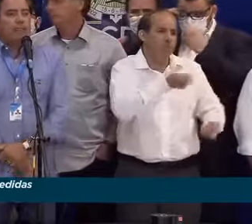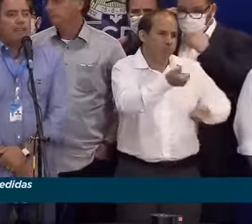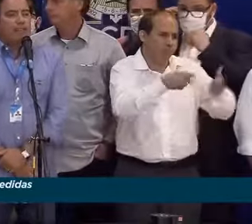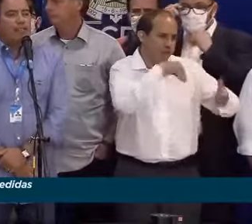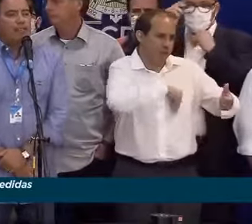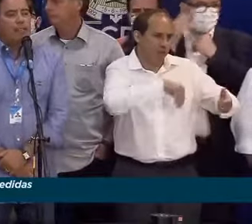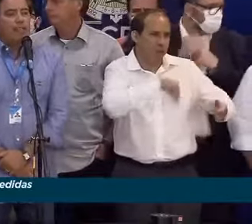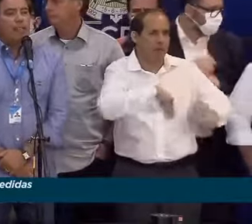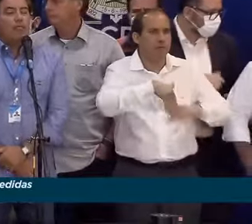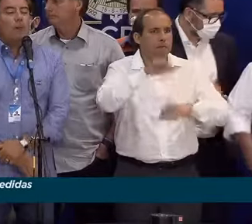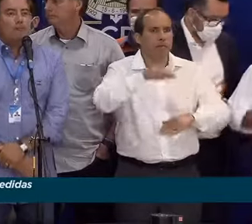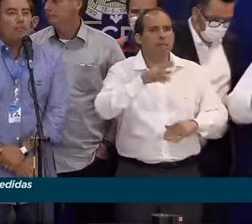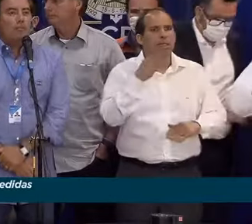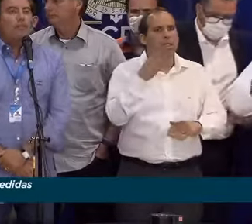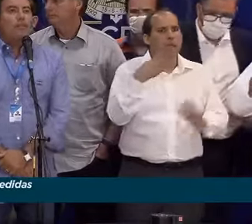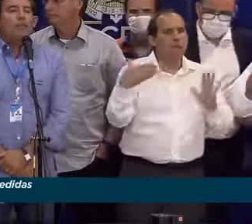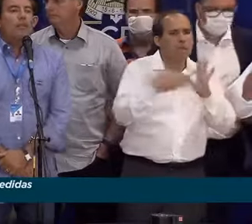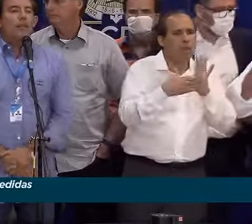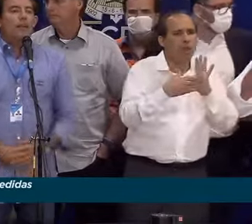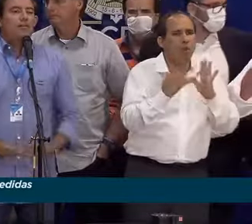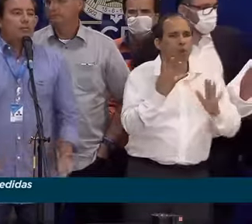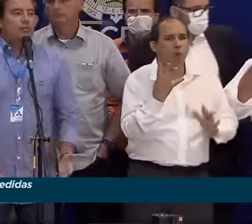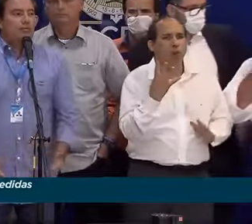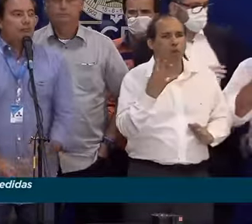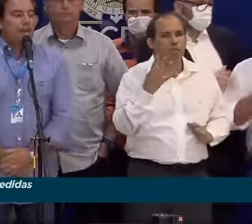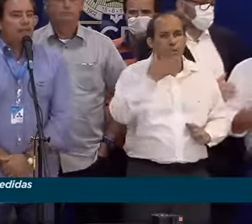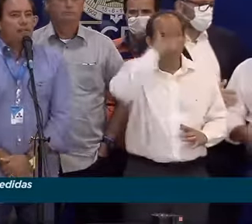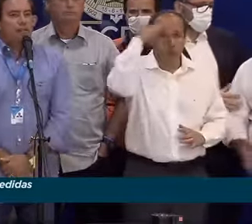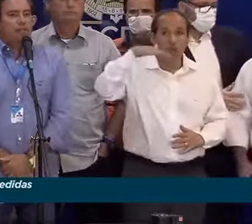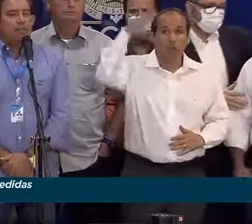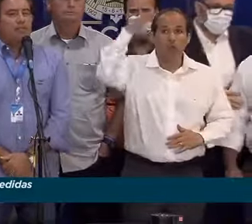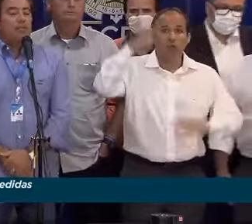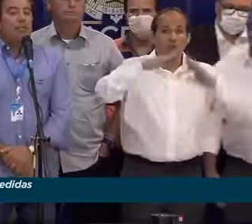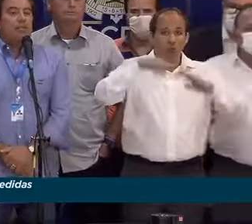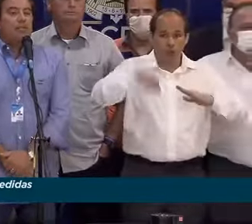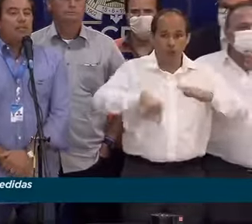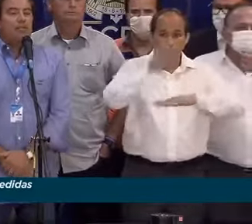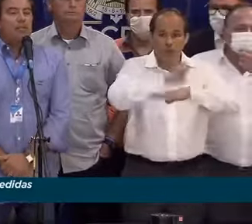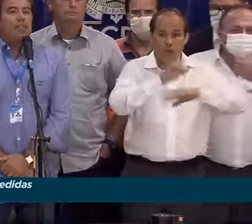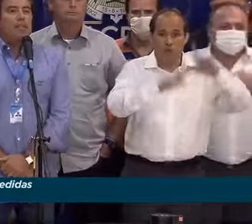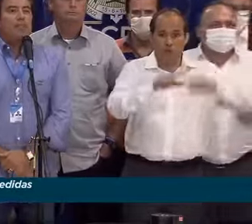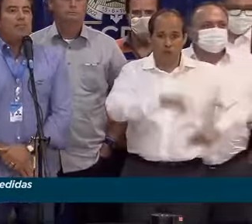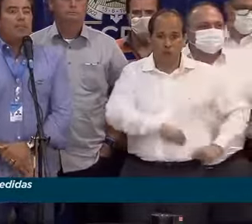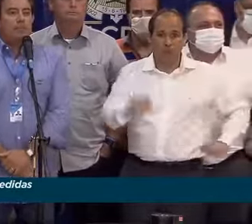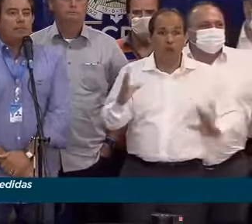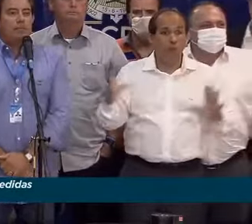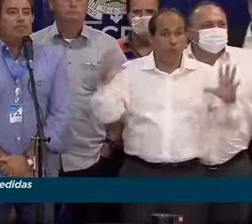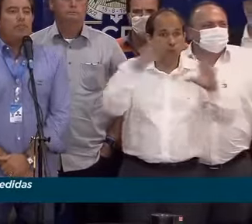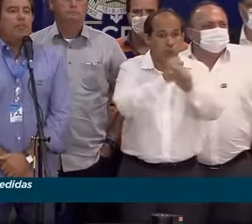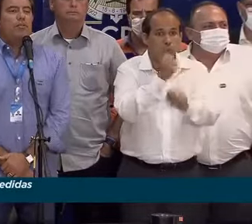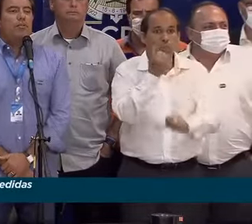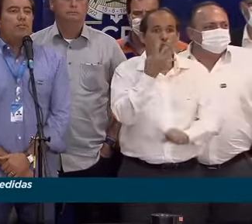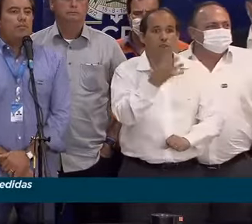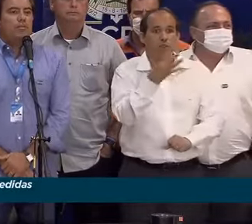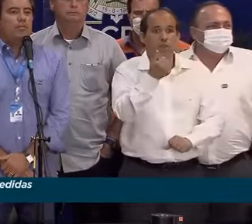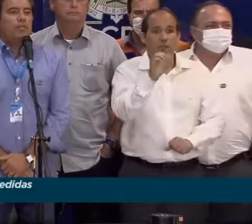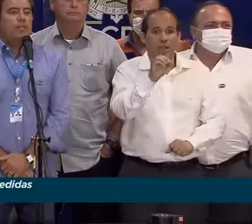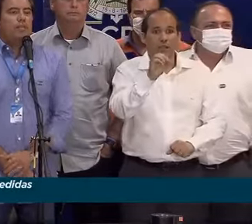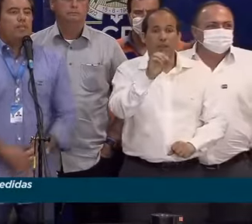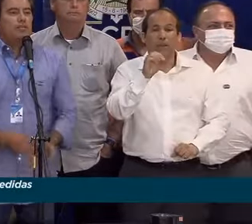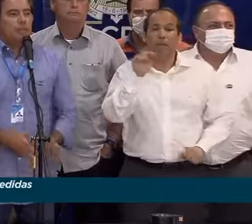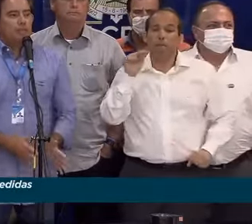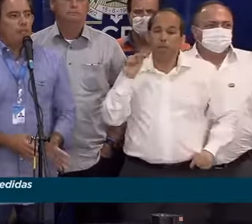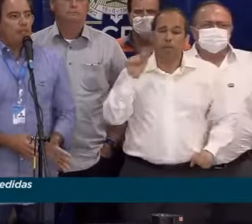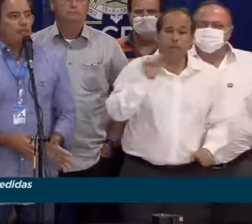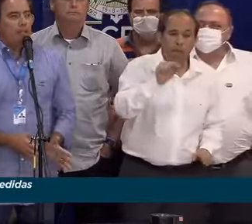para 3 entre 4 adultos no Acre. Foram 410 mil pessoas, 1,6